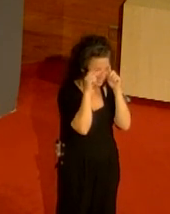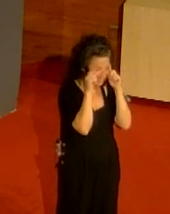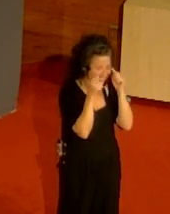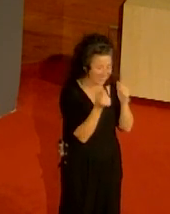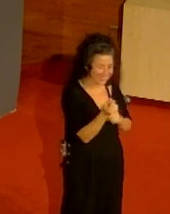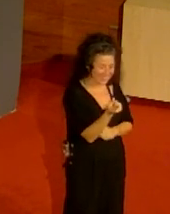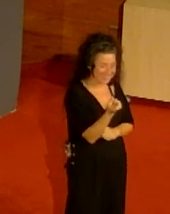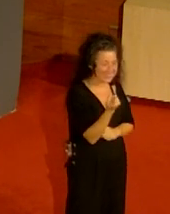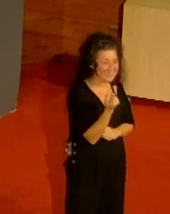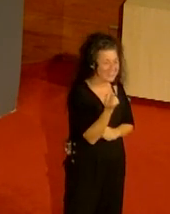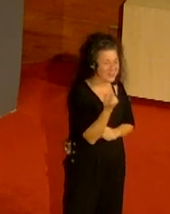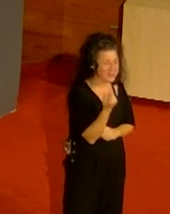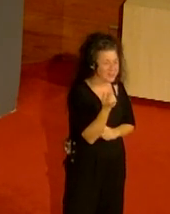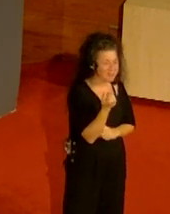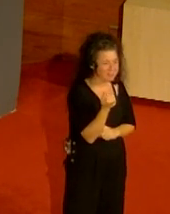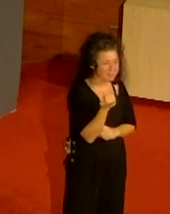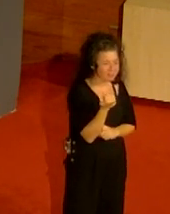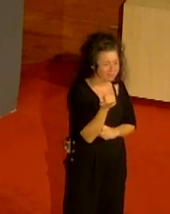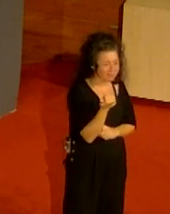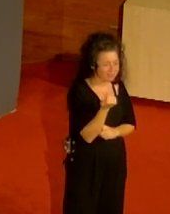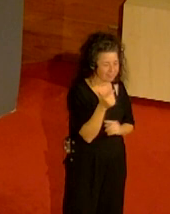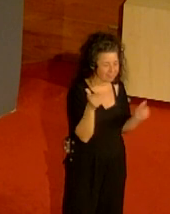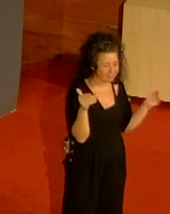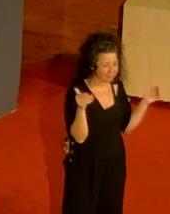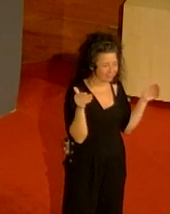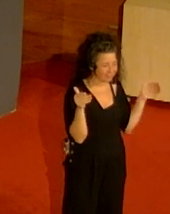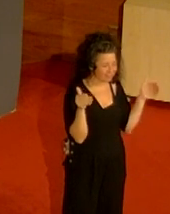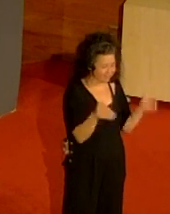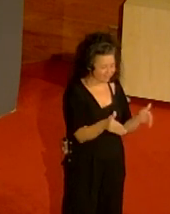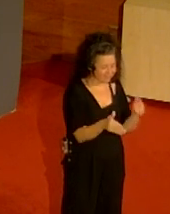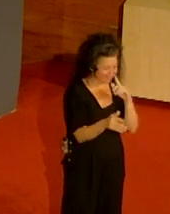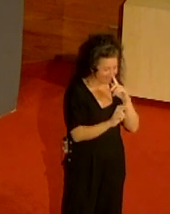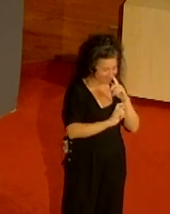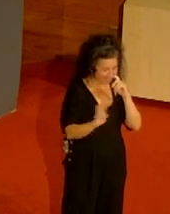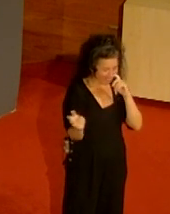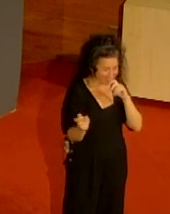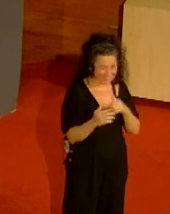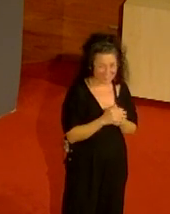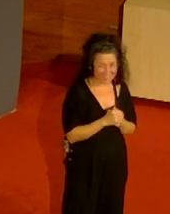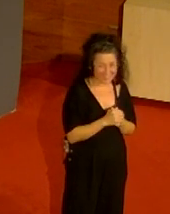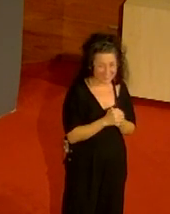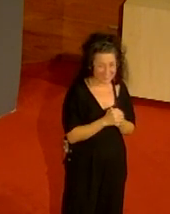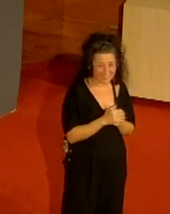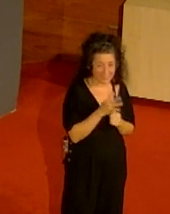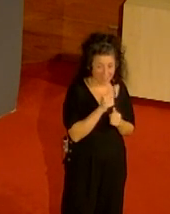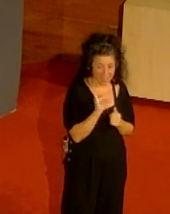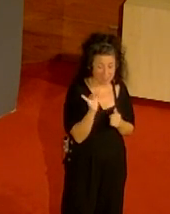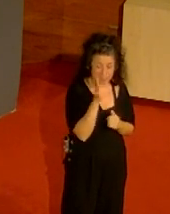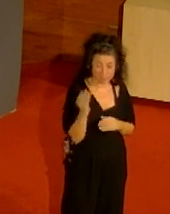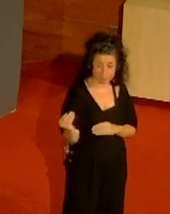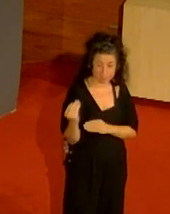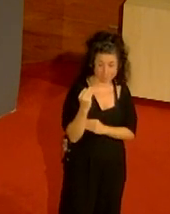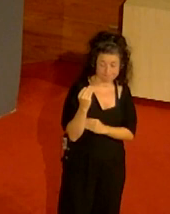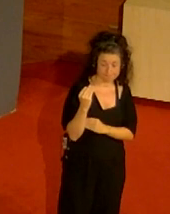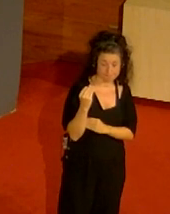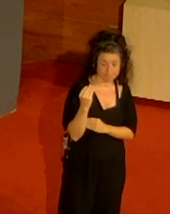ir sobre seguro, porque tienes que, y luego ir. Ahora, la otra parte sí que la tenemos, porque como no estamos financiados, digamos,